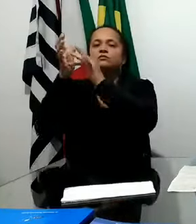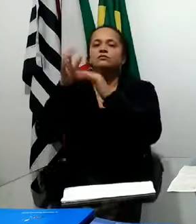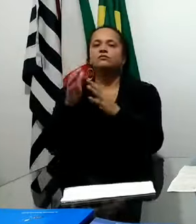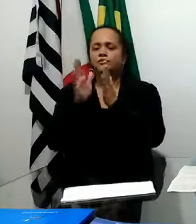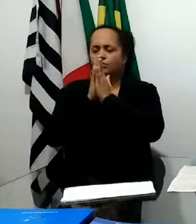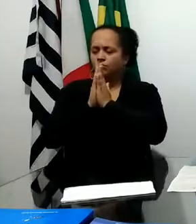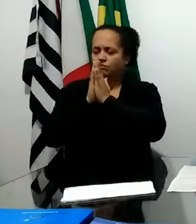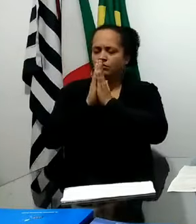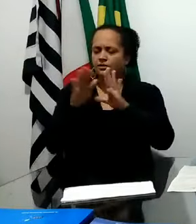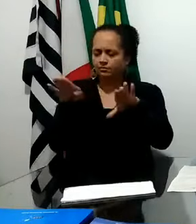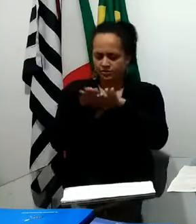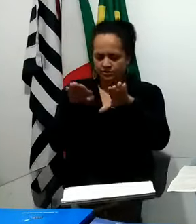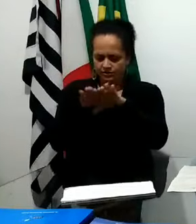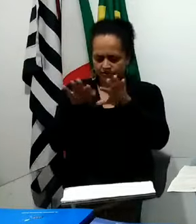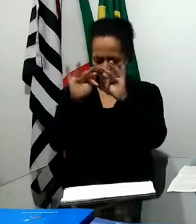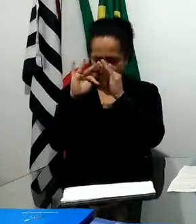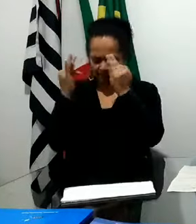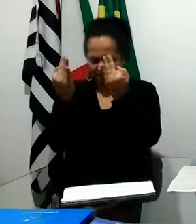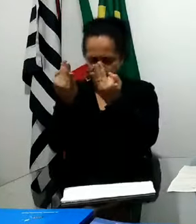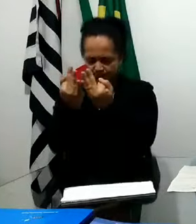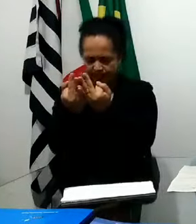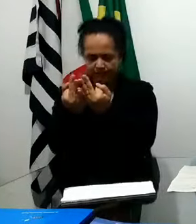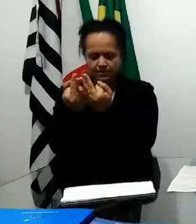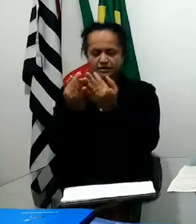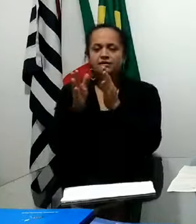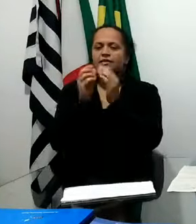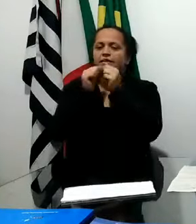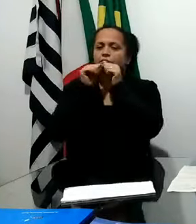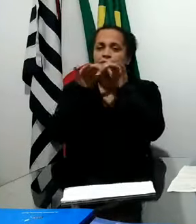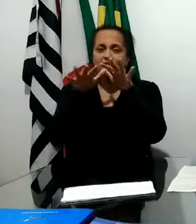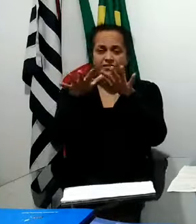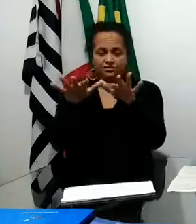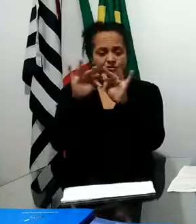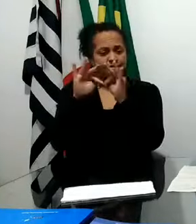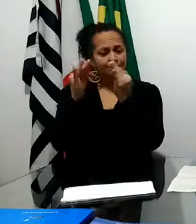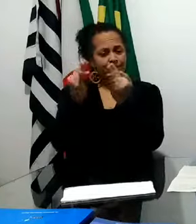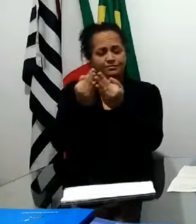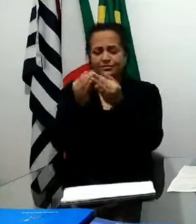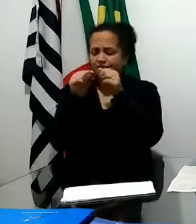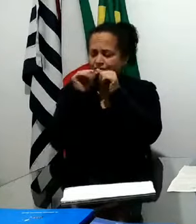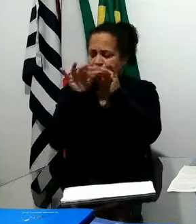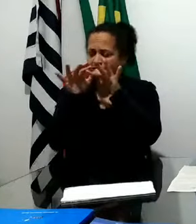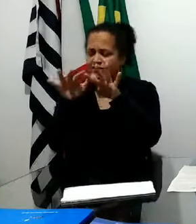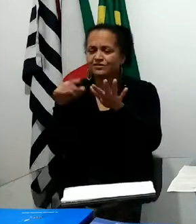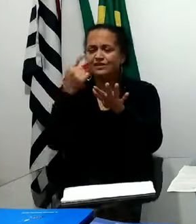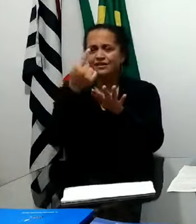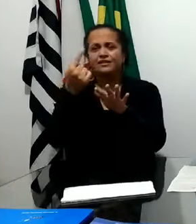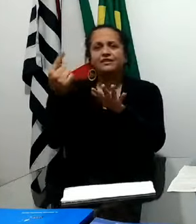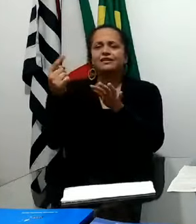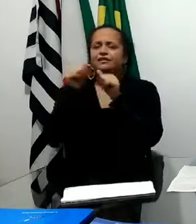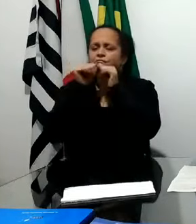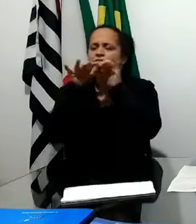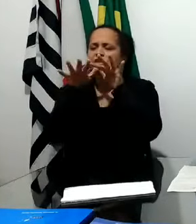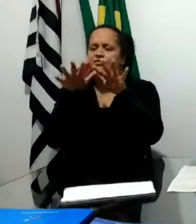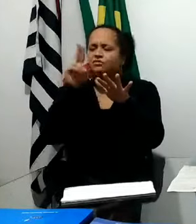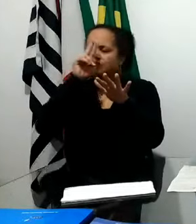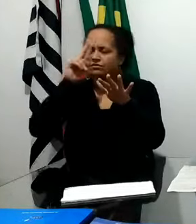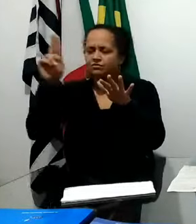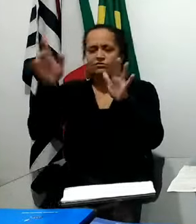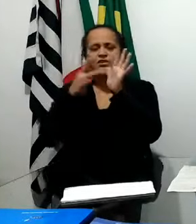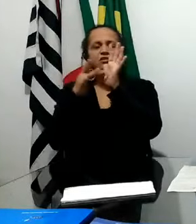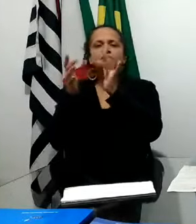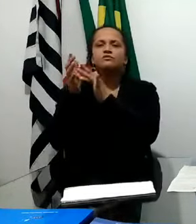em nome de Jesus, abençoa as famílias, abençoa cada lar, abençoa cada esposo e esposa, Deus, em nome de Jesus